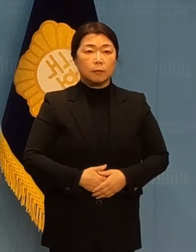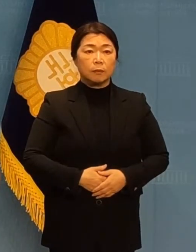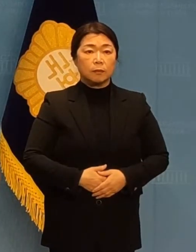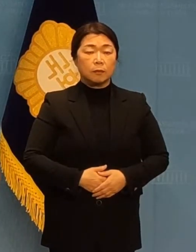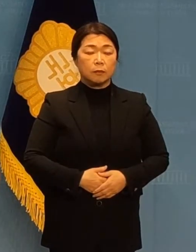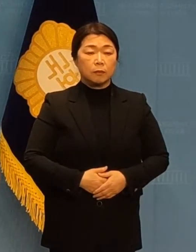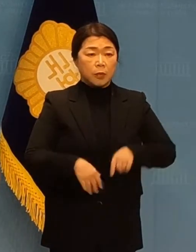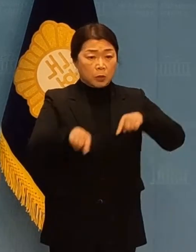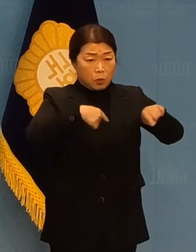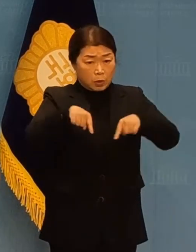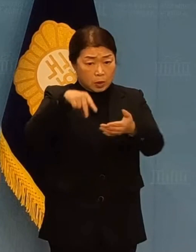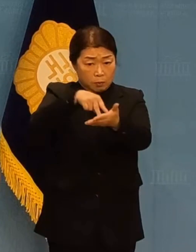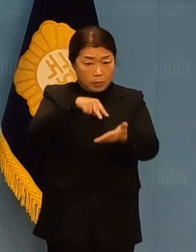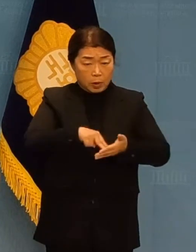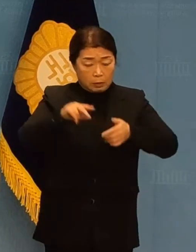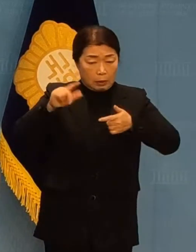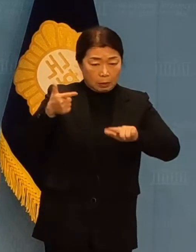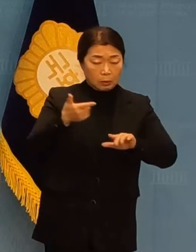정치적인 입장이 다르다고 해서